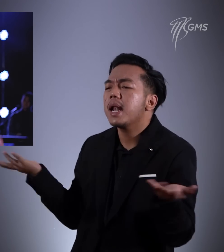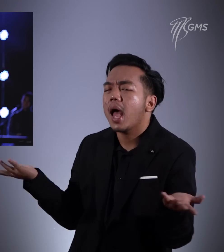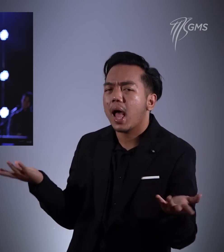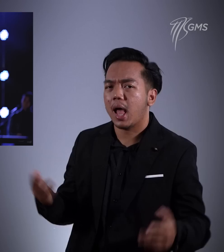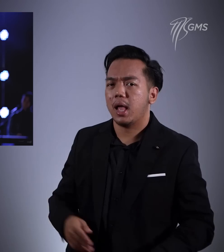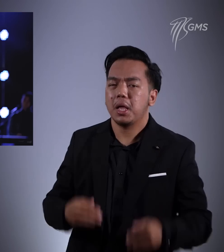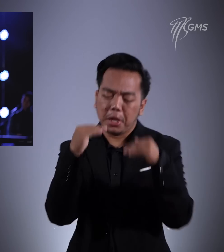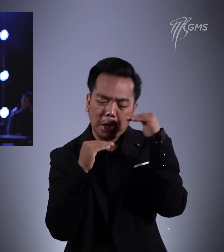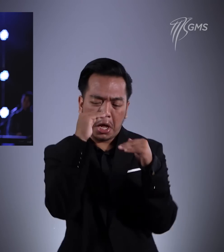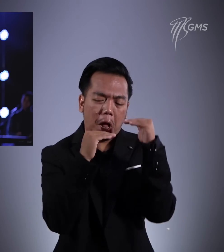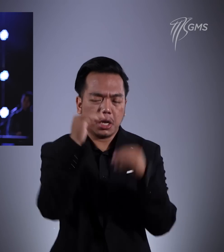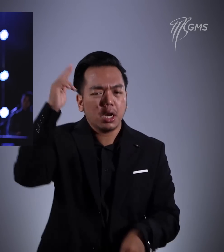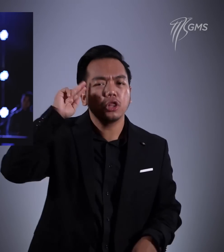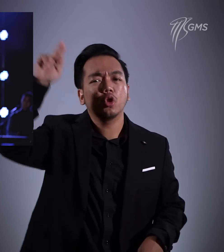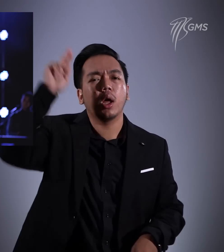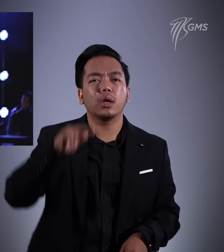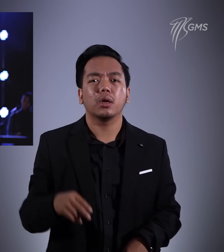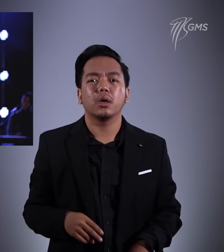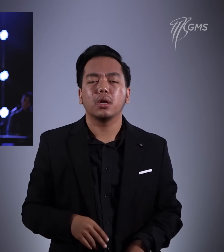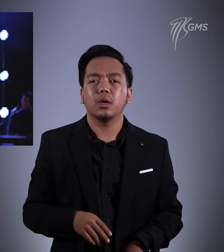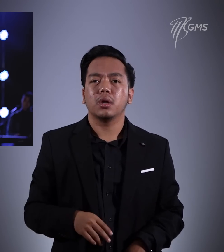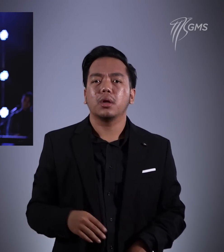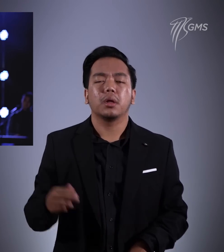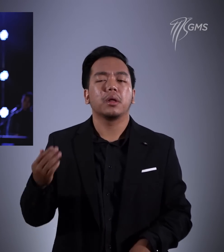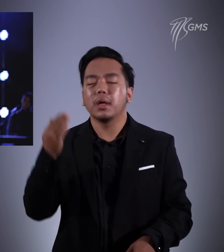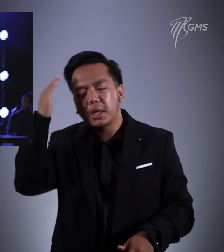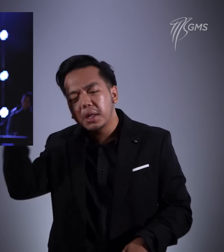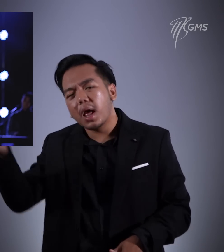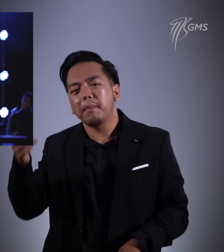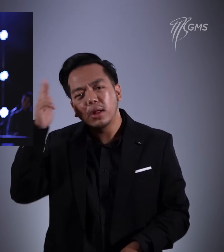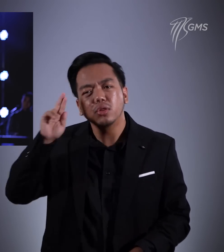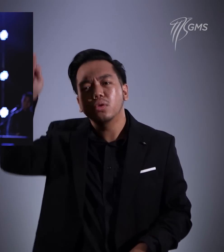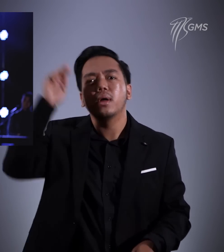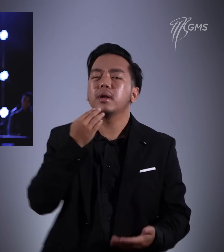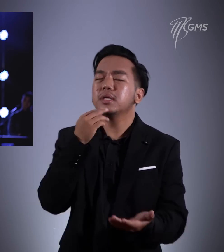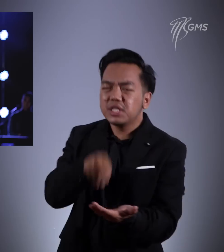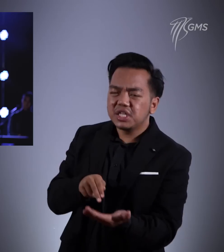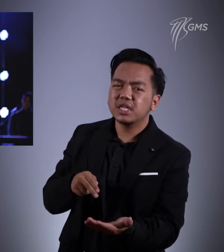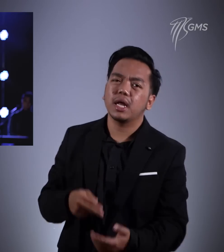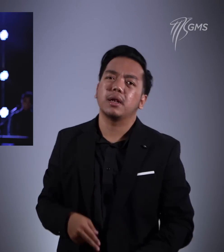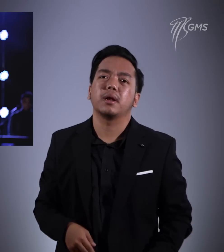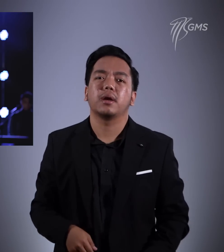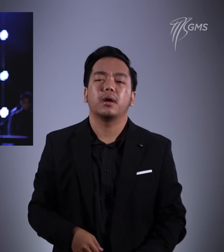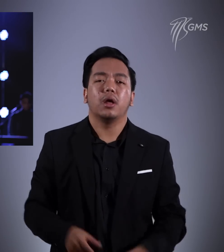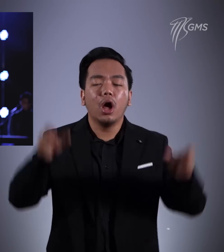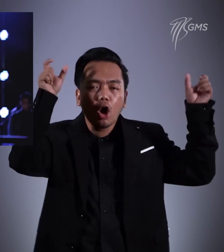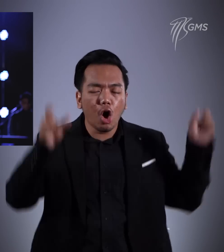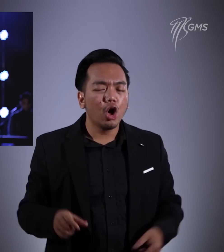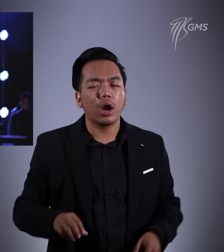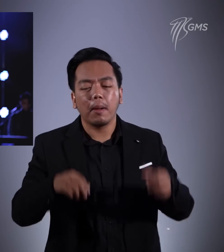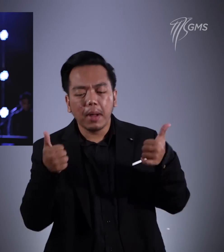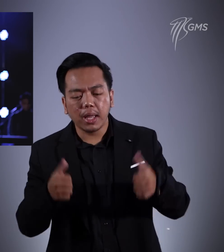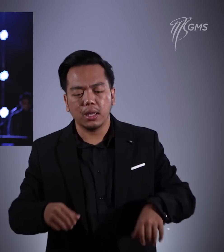semua yang hidup dan mati. Tapi kenapa kau izinkan orang berdosa, hidupnya foya-foya, orang baik tidak mujur